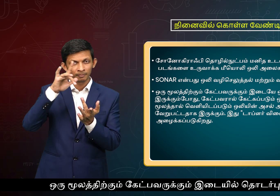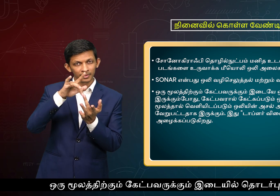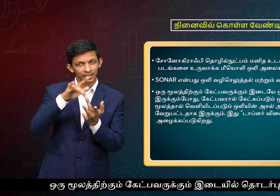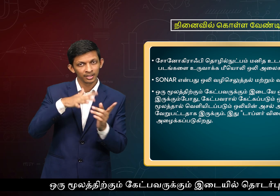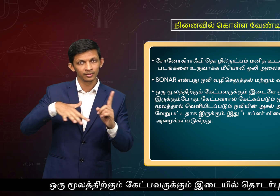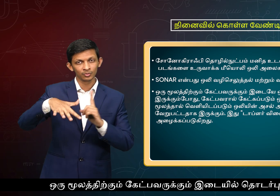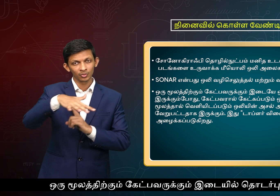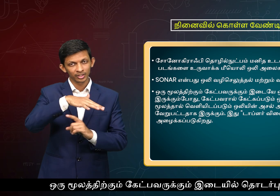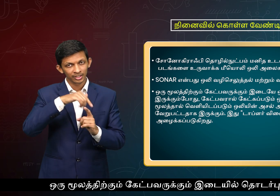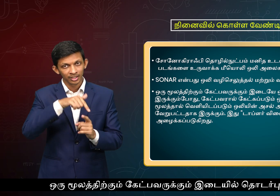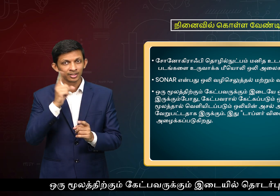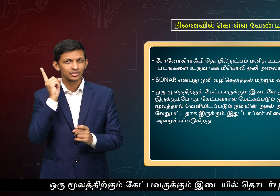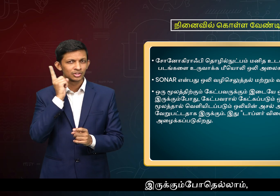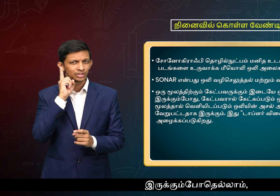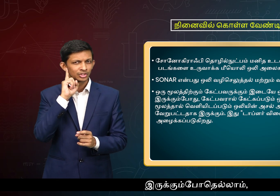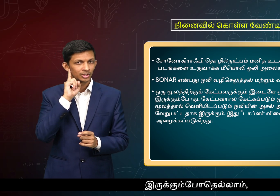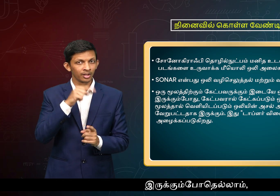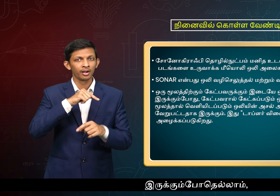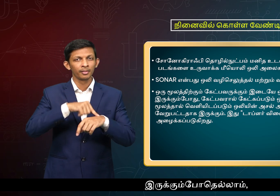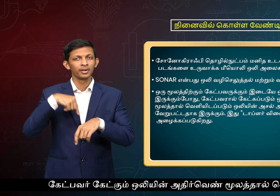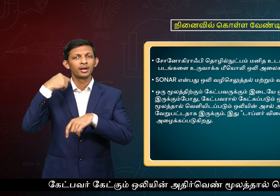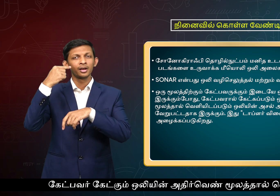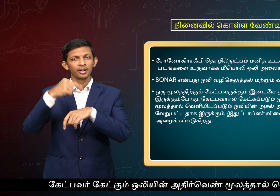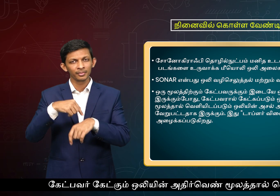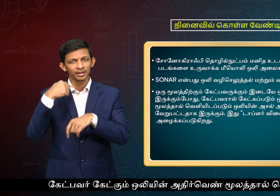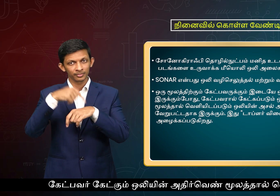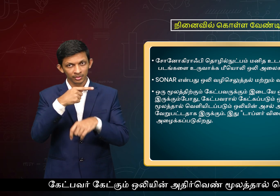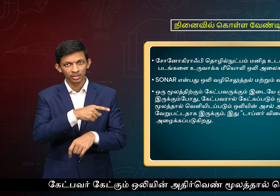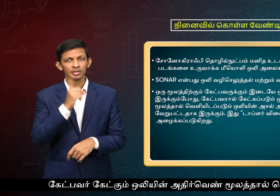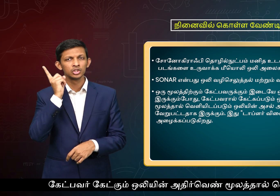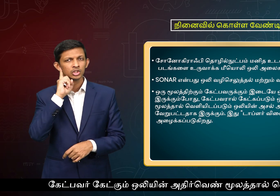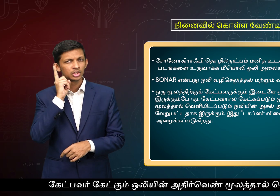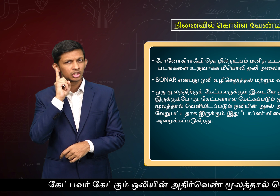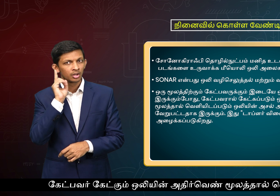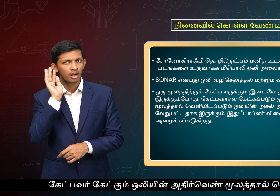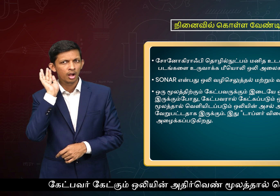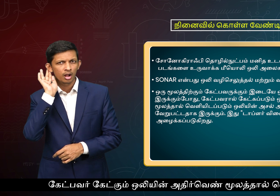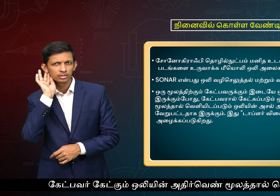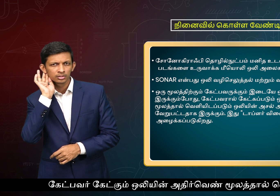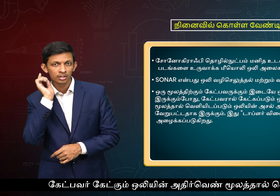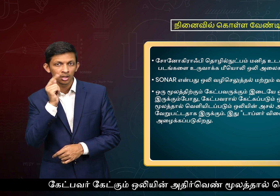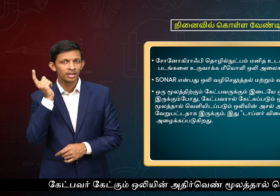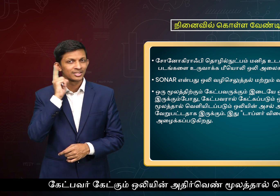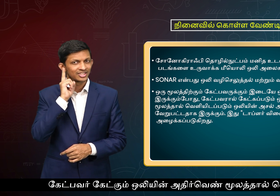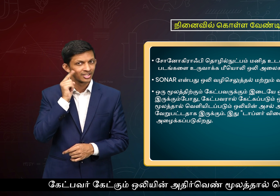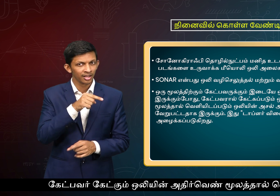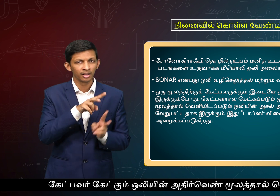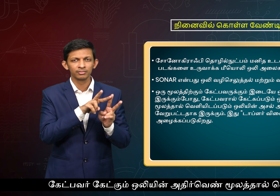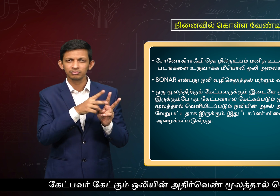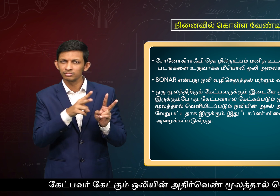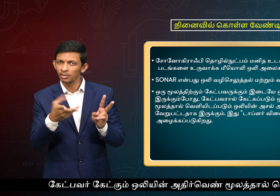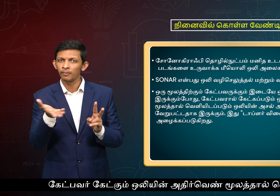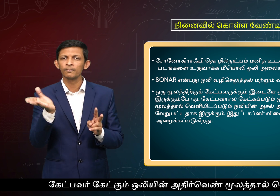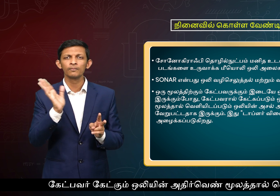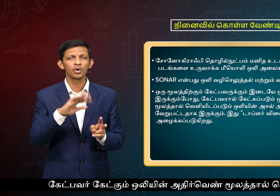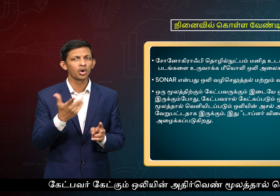கேட்பவருக்கும் இடையில் தொடர்புடைய இயக்கம் இருக்கும் போதெல்லாம் கேட்பவர் கேட்கும் ஒலியின் அதிர்வெண் மூலத்தால் வெளிப்படும்